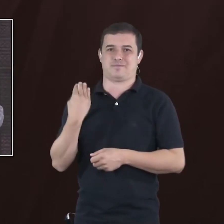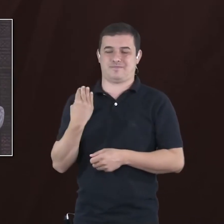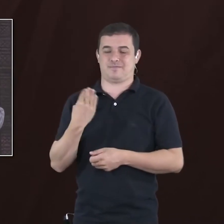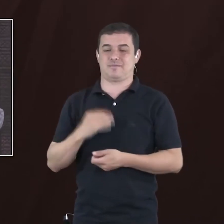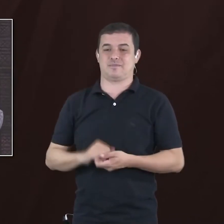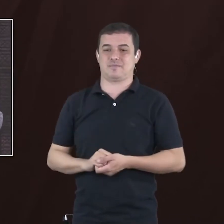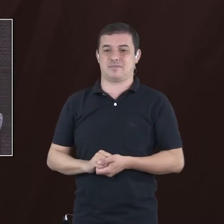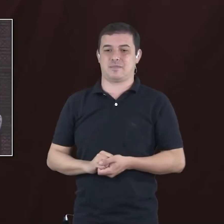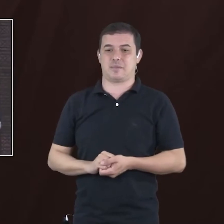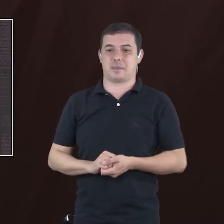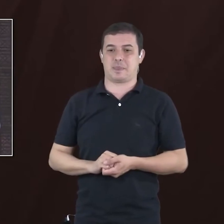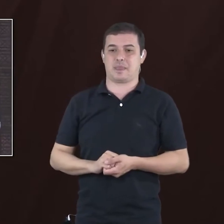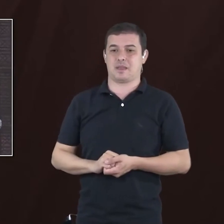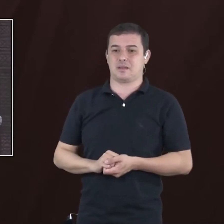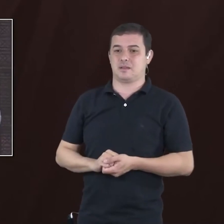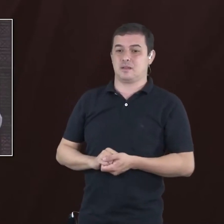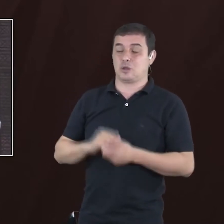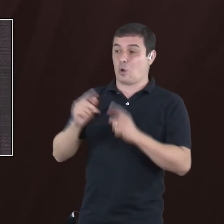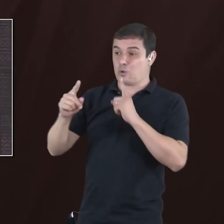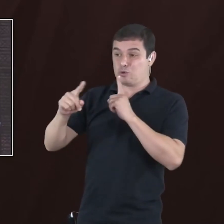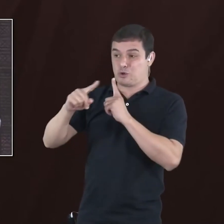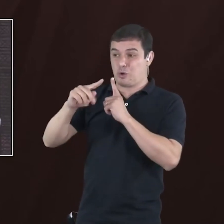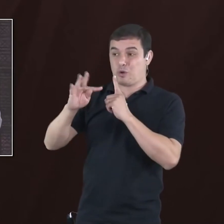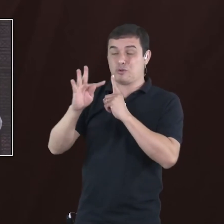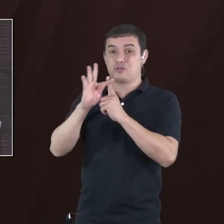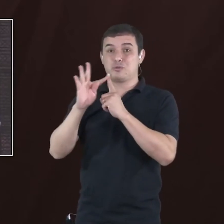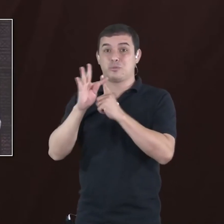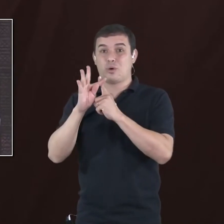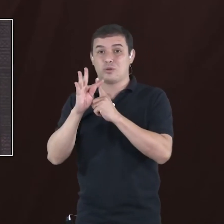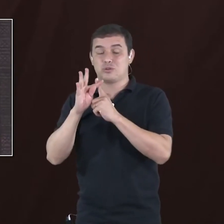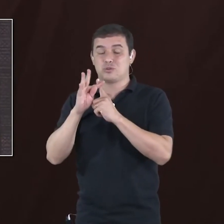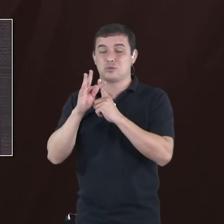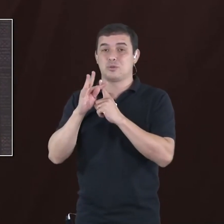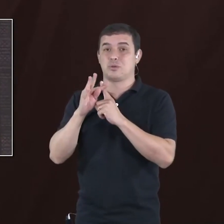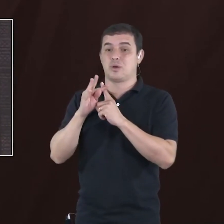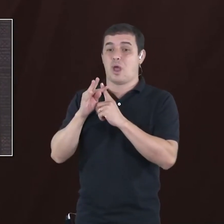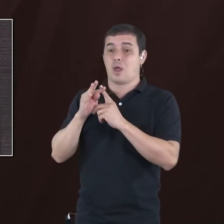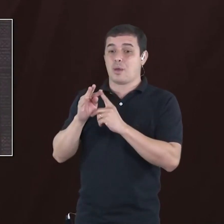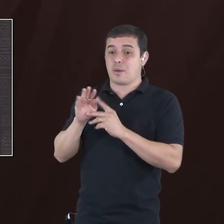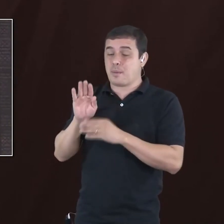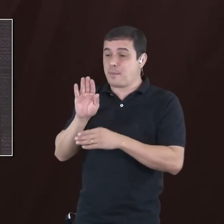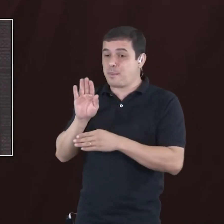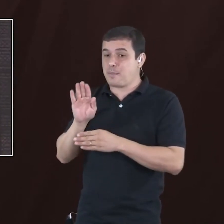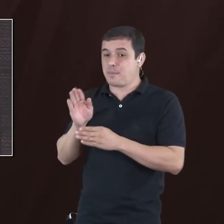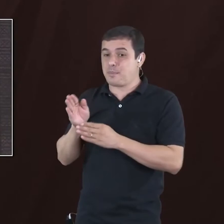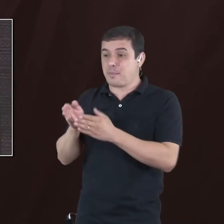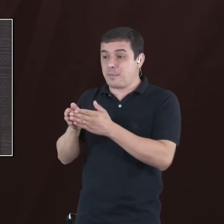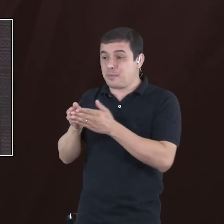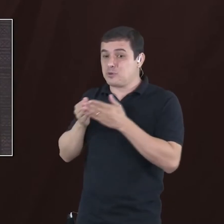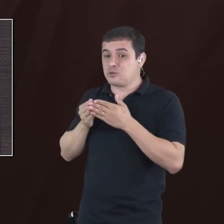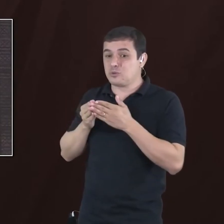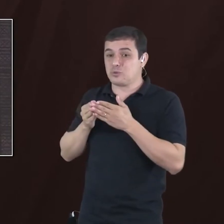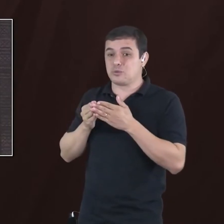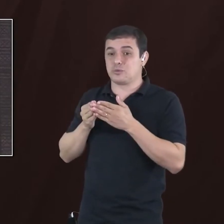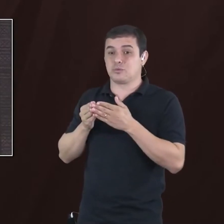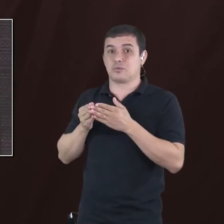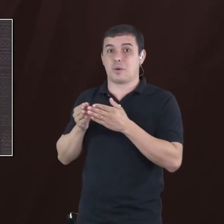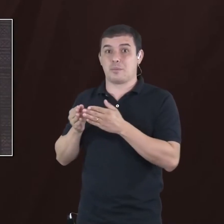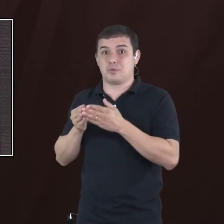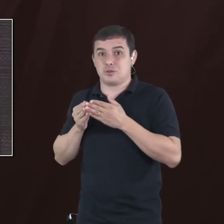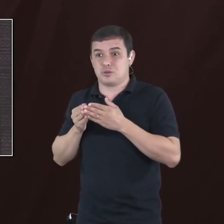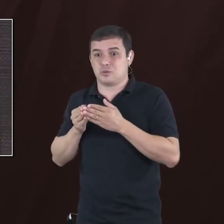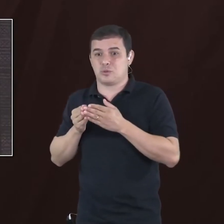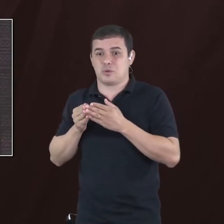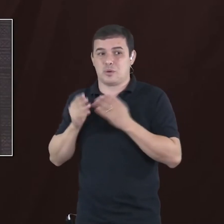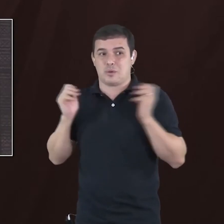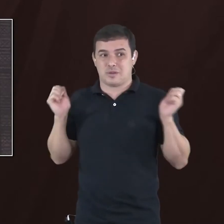pediu que Timóteo trouxesse a capa. Essa capa, irmãos, é para ele passar menos frio,